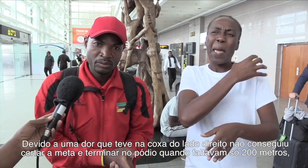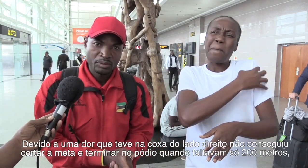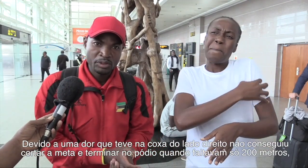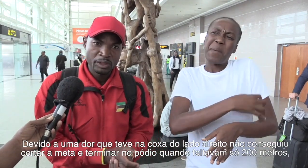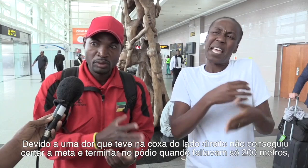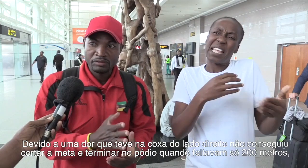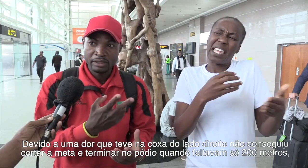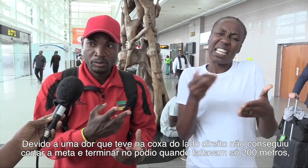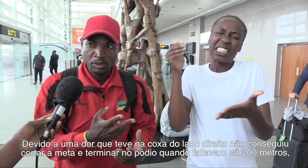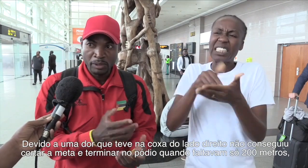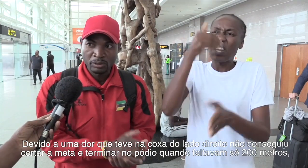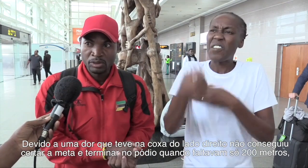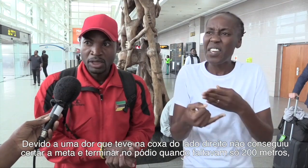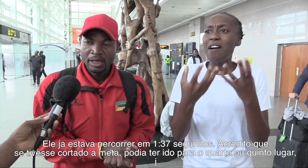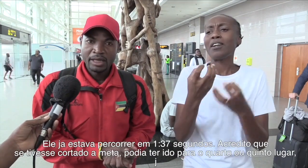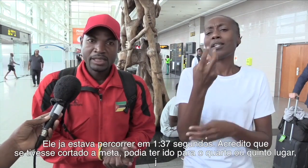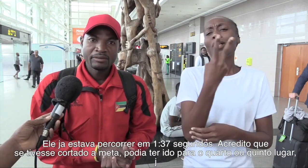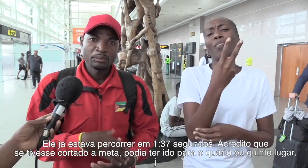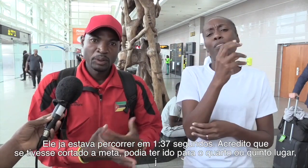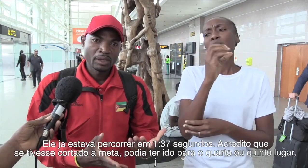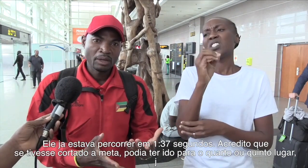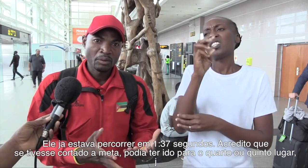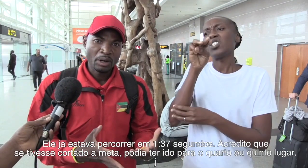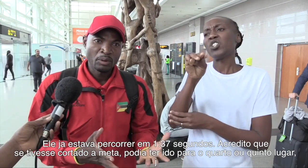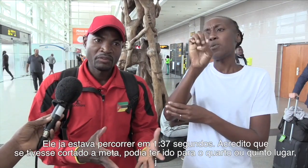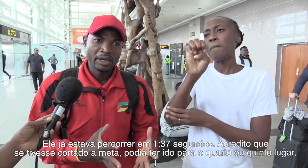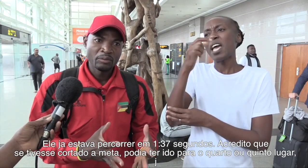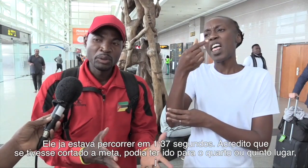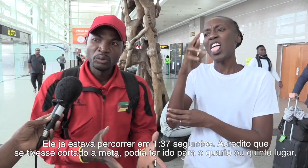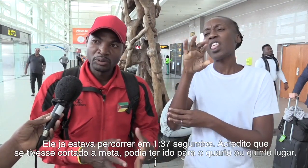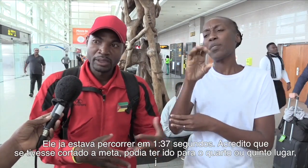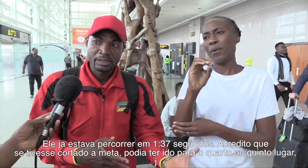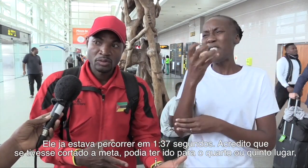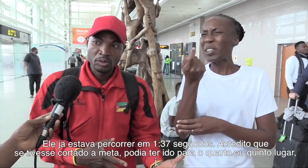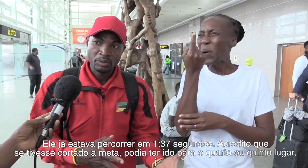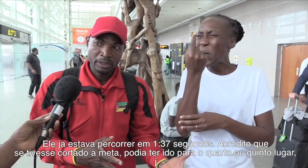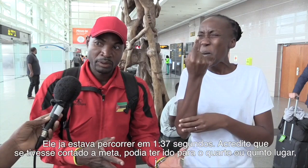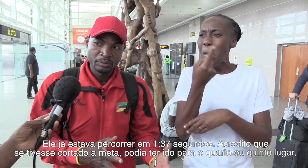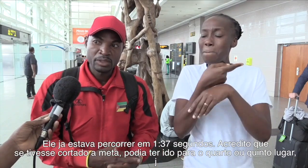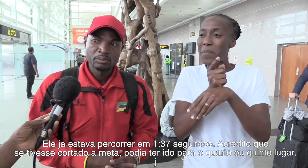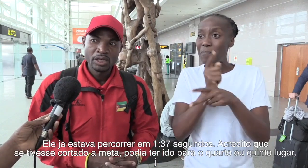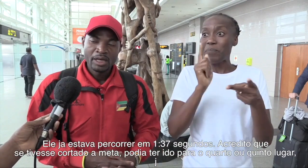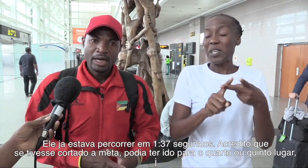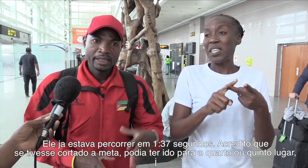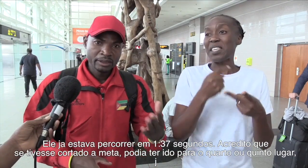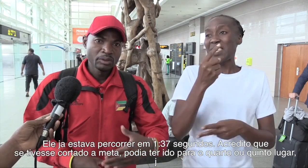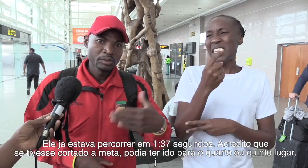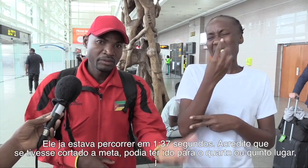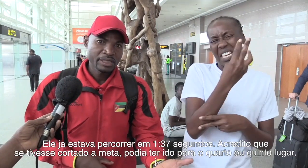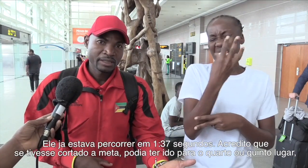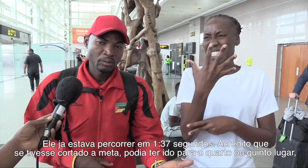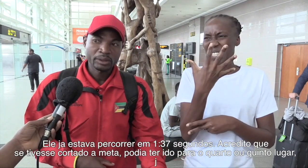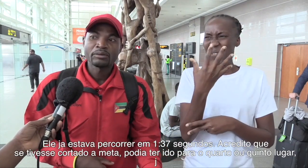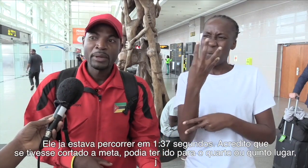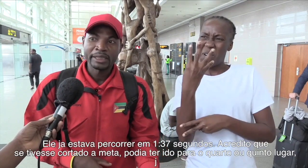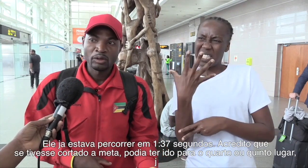na prova de 800 metros. Quando faltavam 200 metros, ele já estava a procurar a prova em um minuto, 37 segundos e 44 décimos. Acredito que